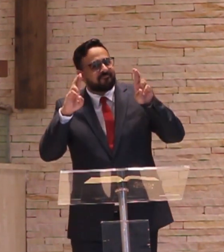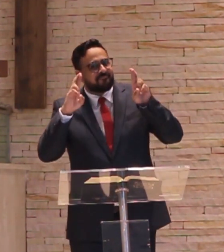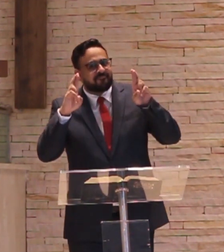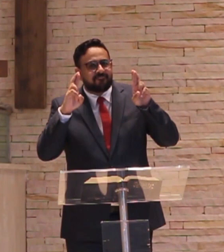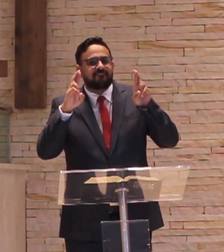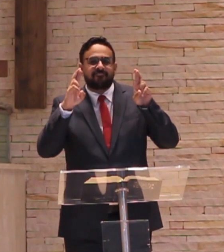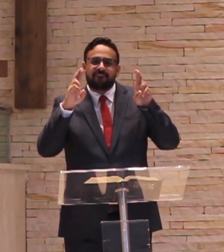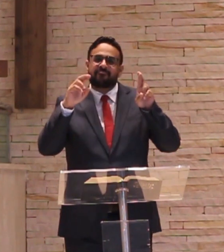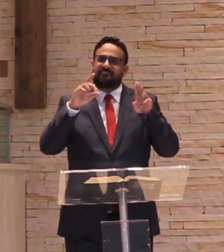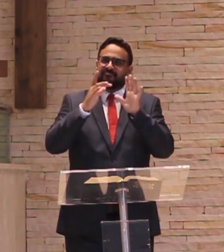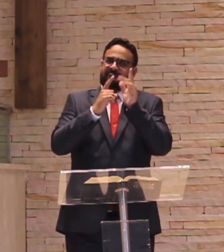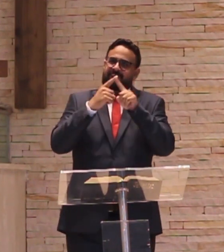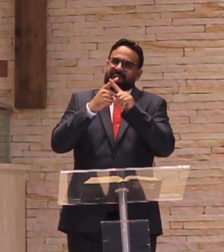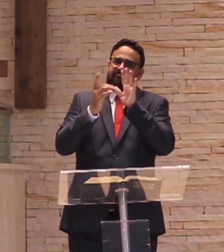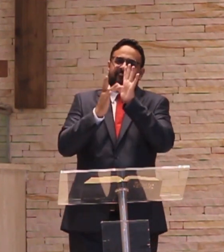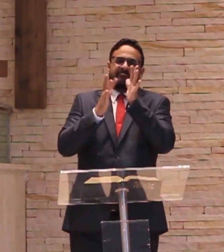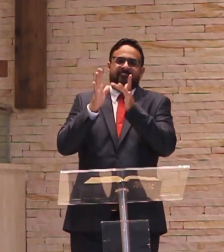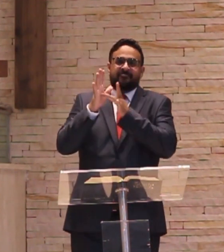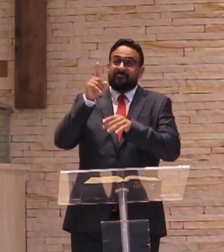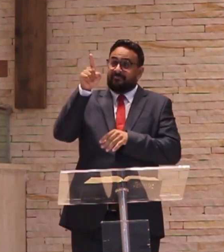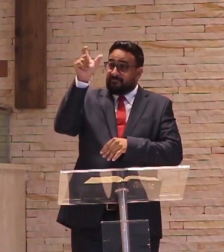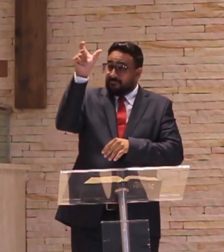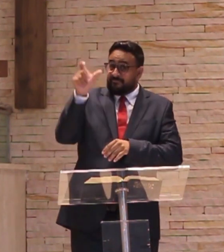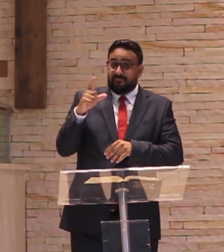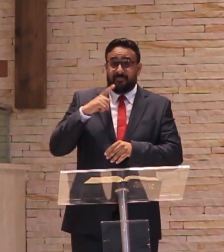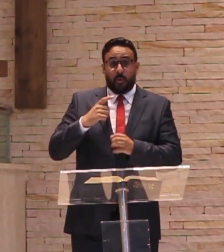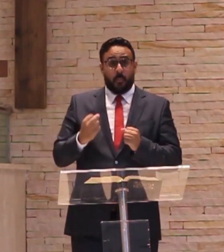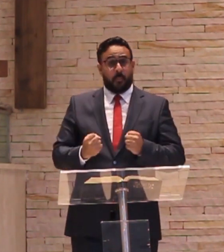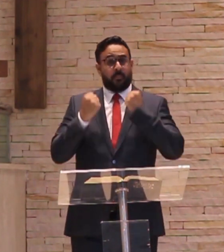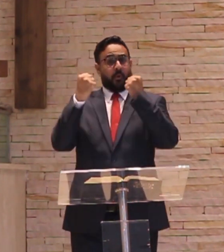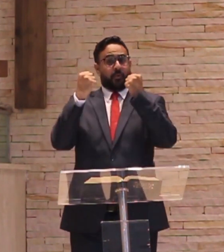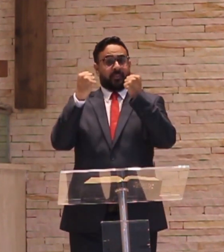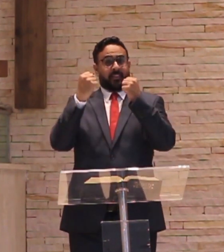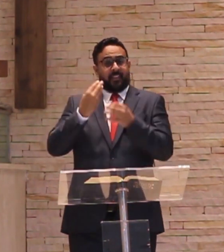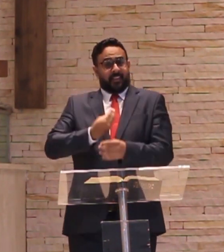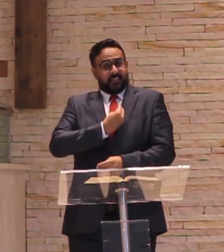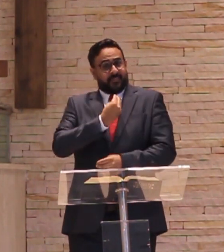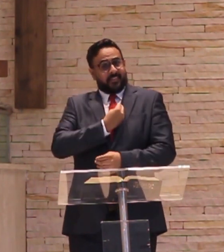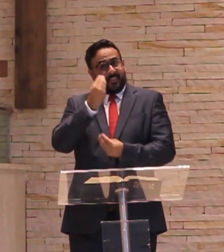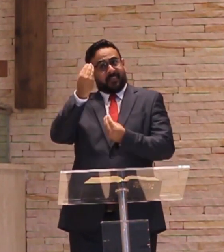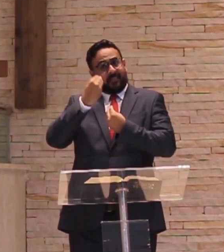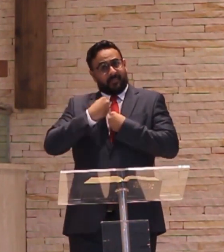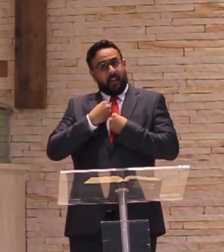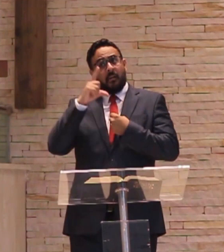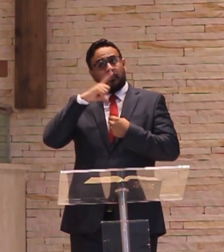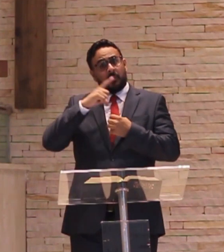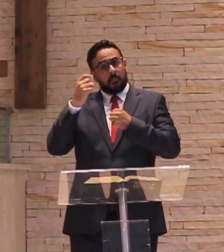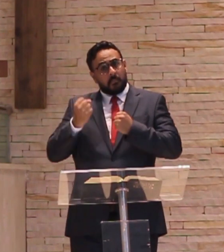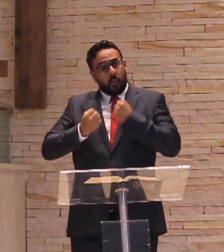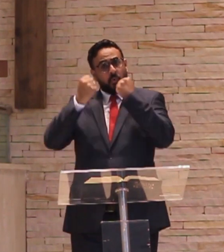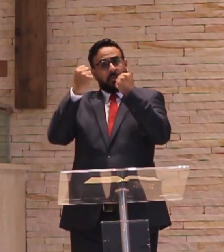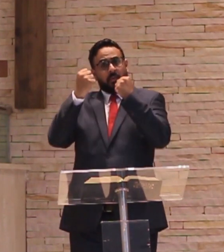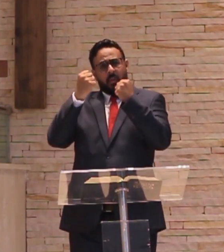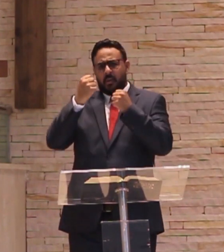medo. Mas nós temos uma esperança, e essa esperança é Jesus. Jesus, o Todo-Poderoso, o